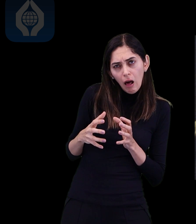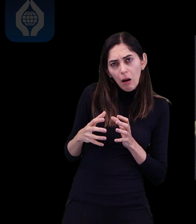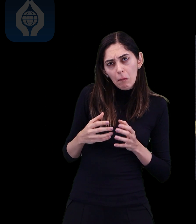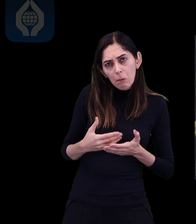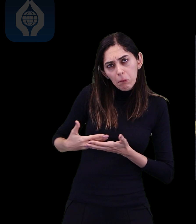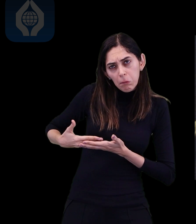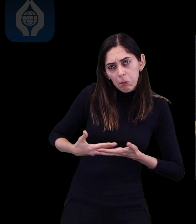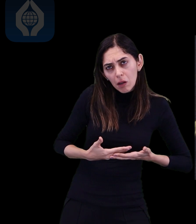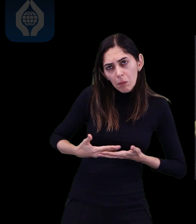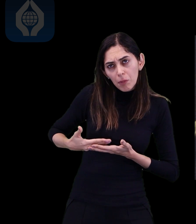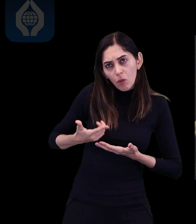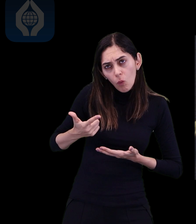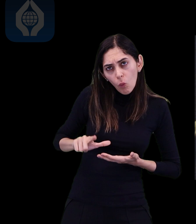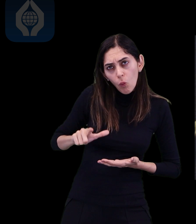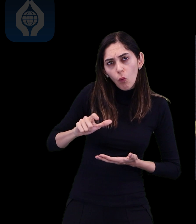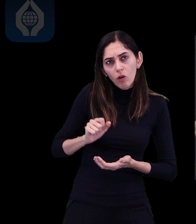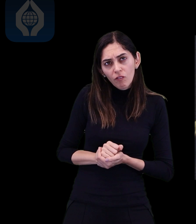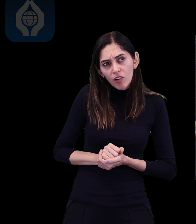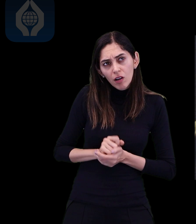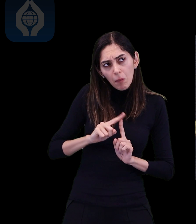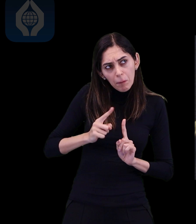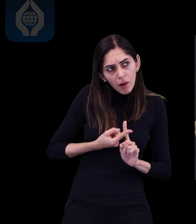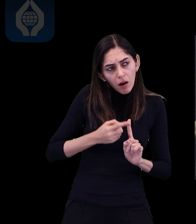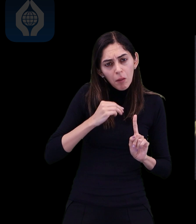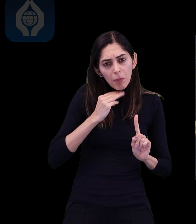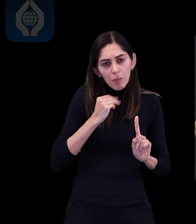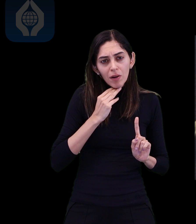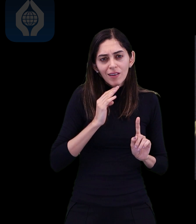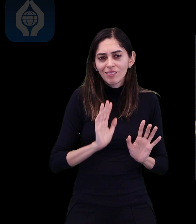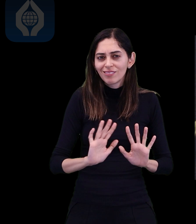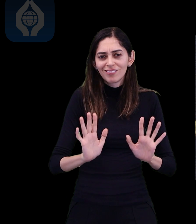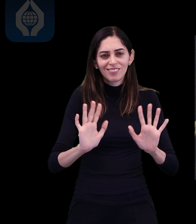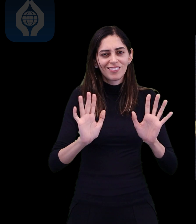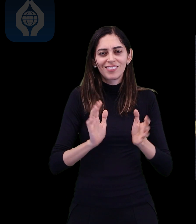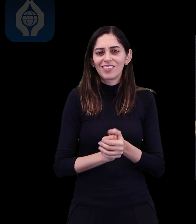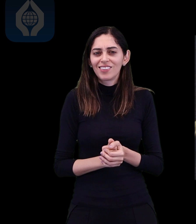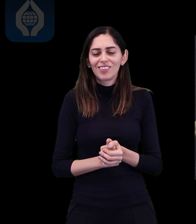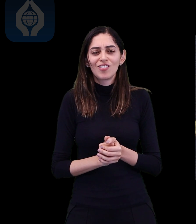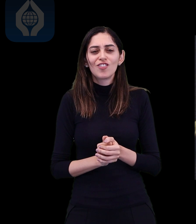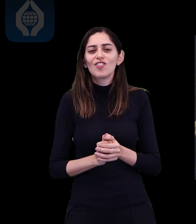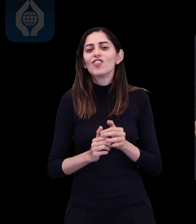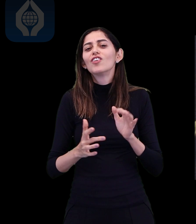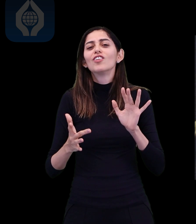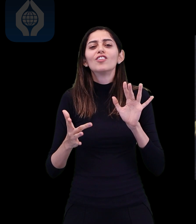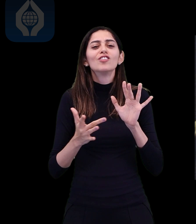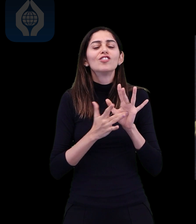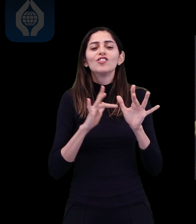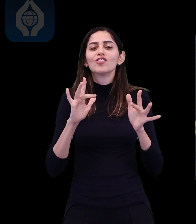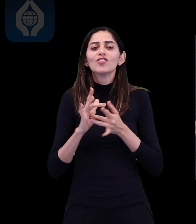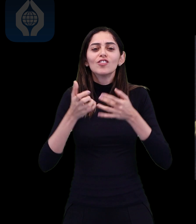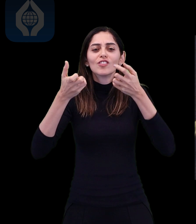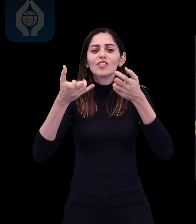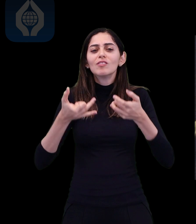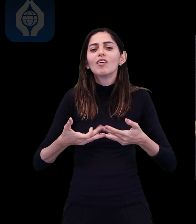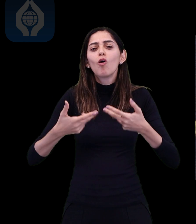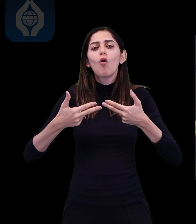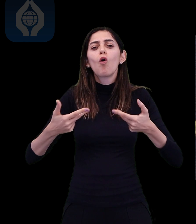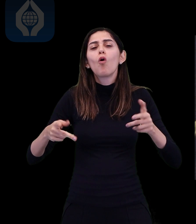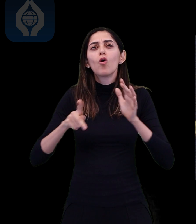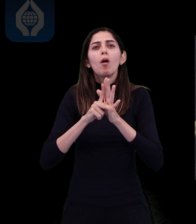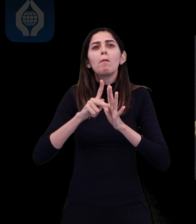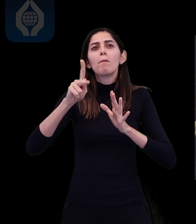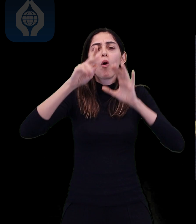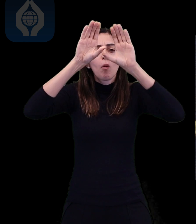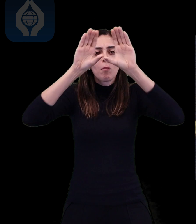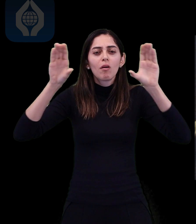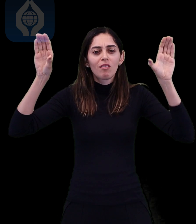bebês. Essas pessoas, assim como Nicodemos, achavam que Jesus estava falando de coisas naturais e terrenas.